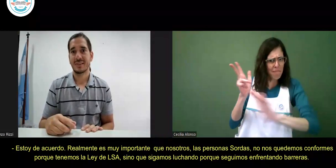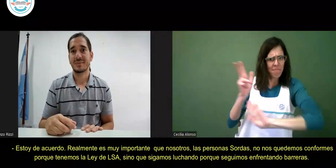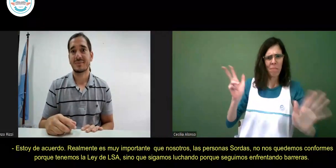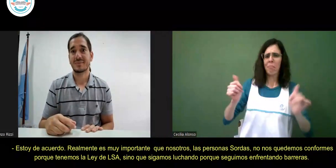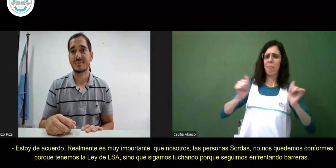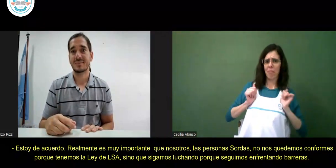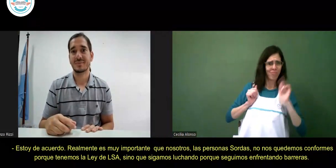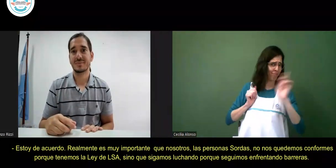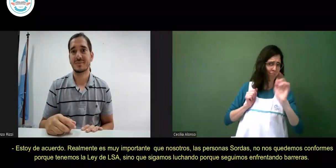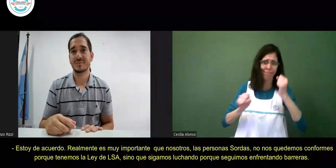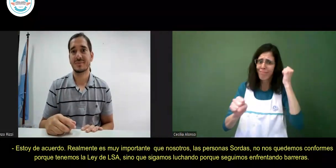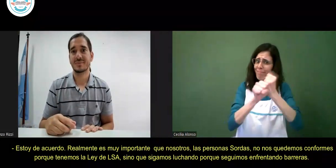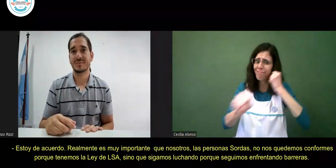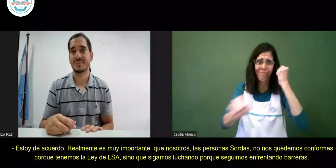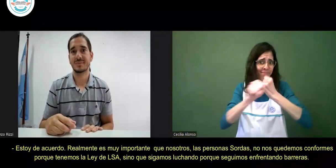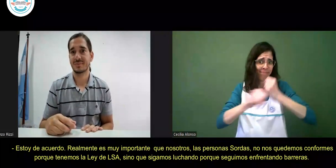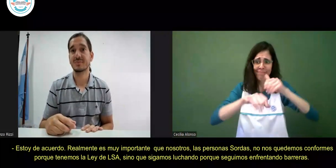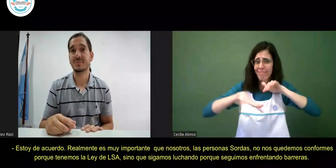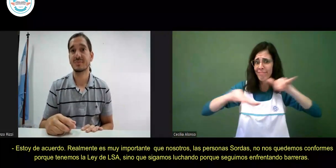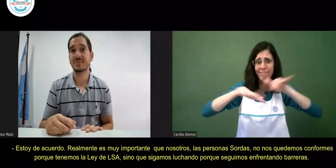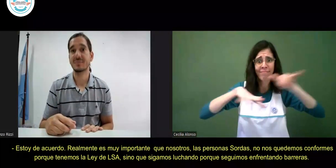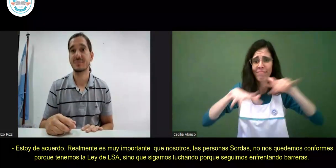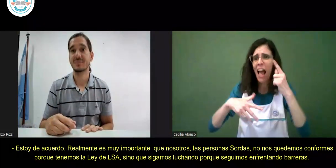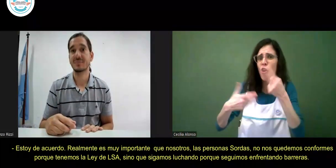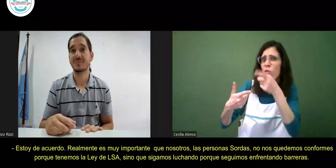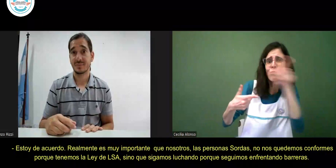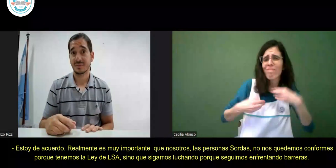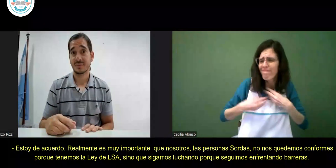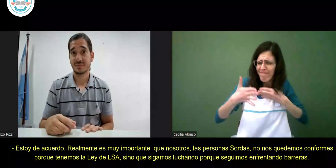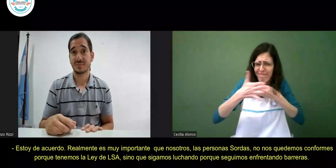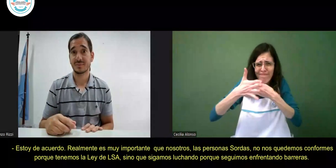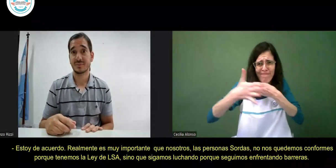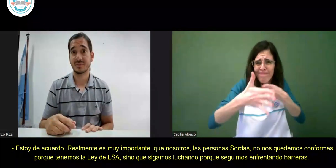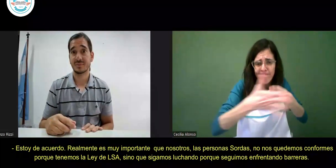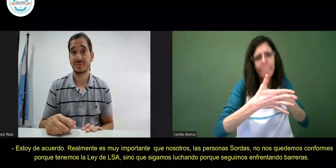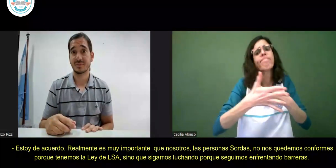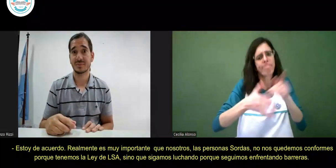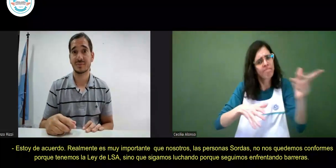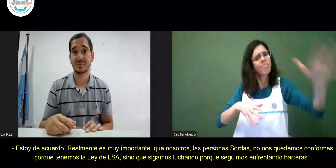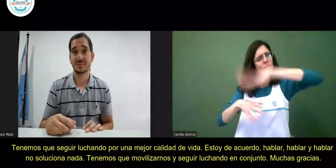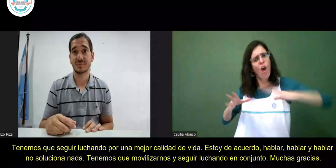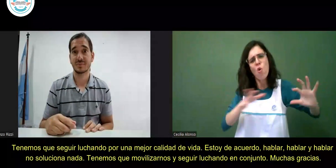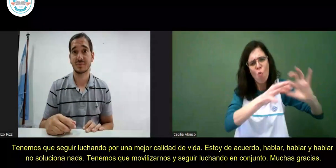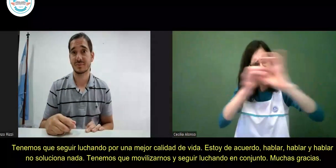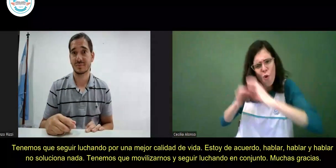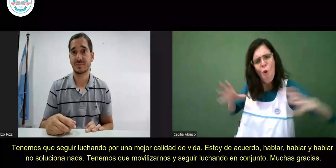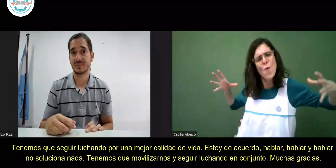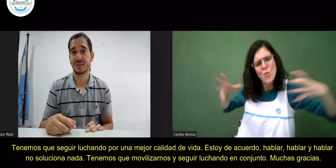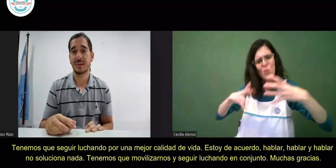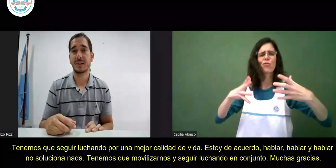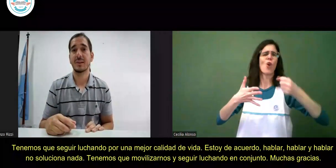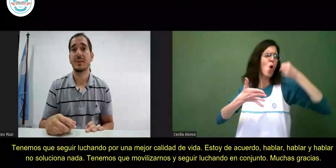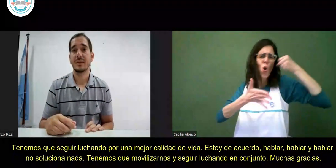conformes porque tenemos la ley de lengua de señas, sino que sigamos luchando porque seguimos enfrentando barreras. Tenemos que